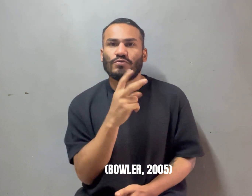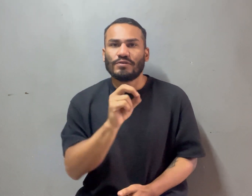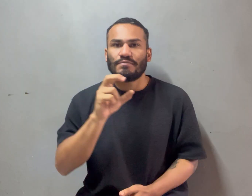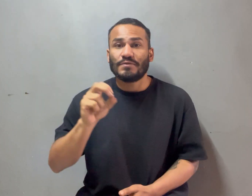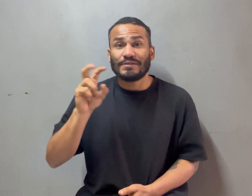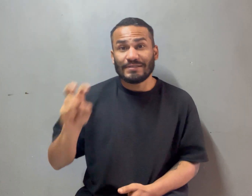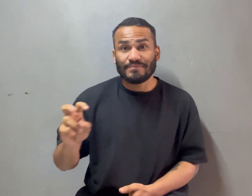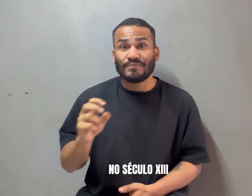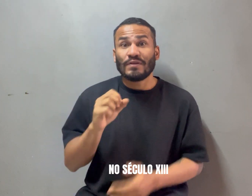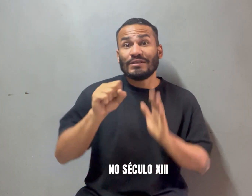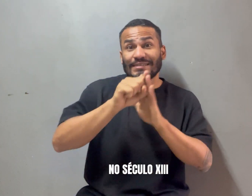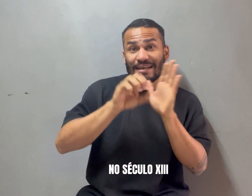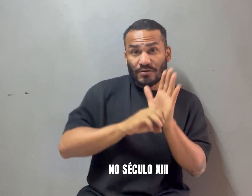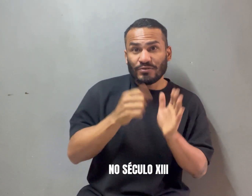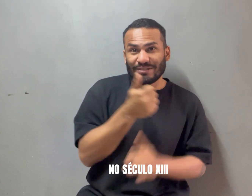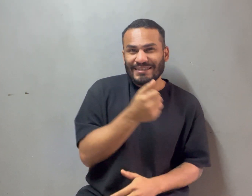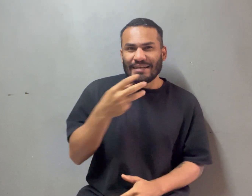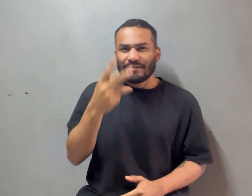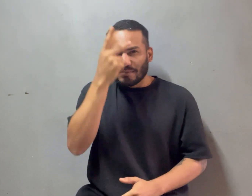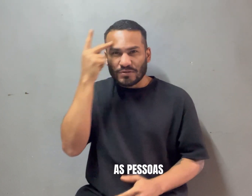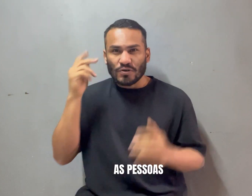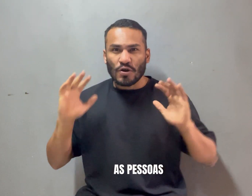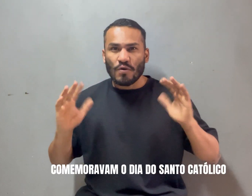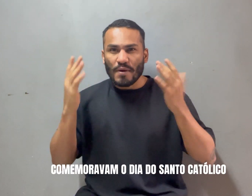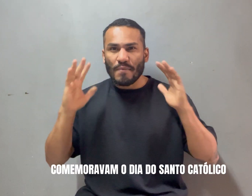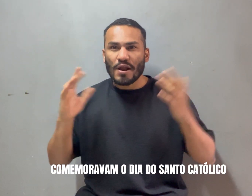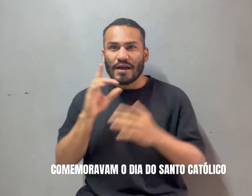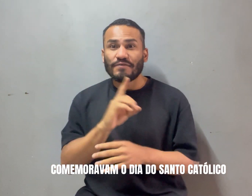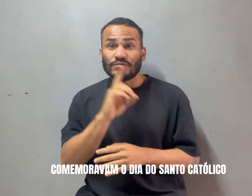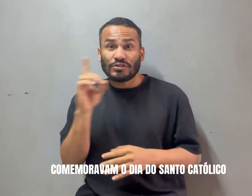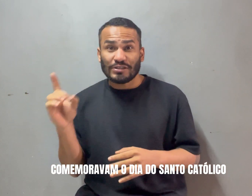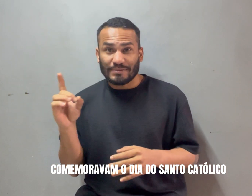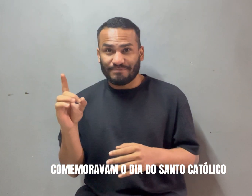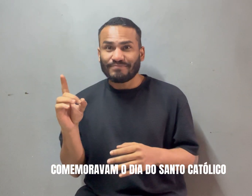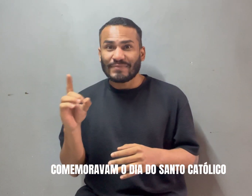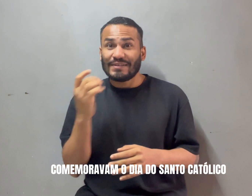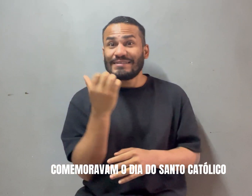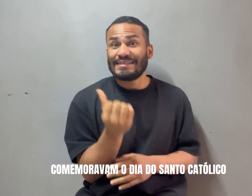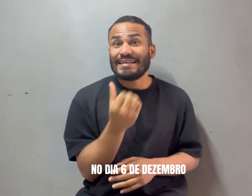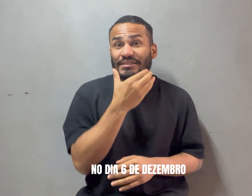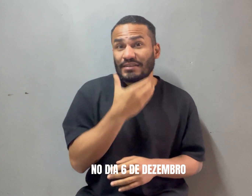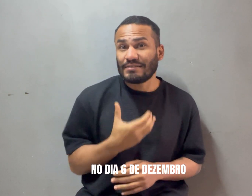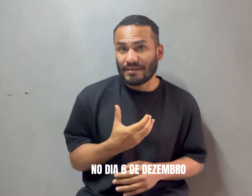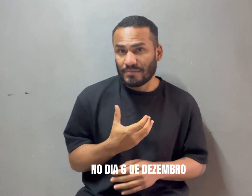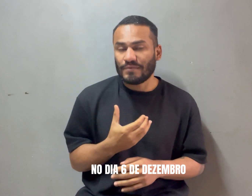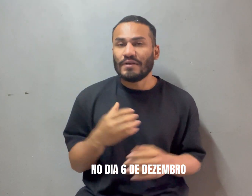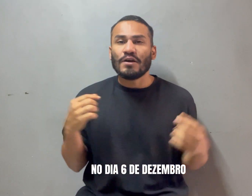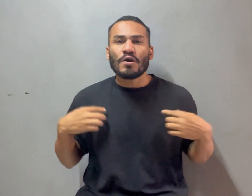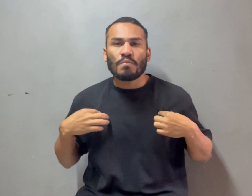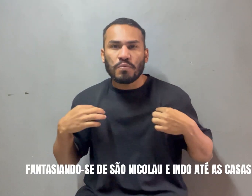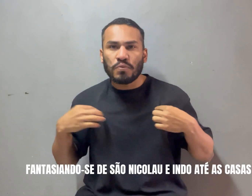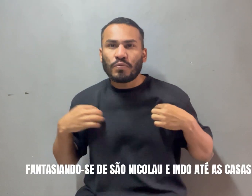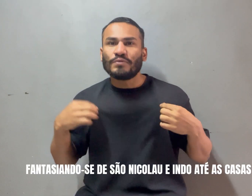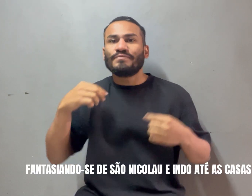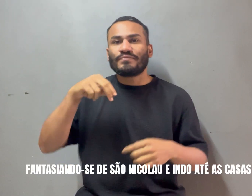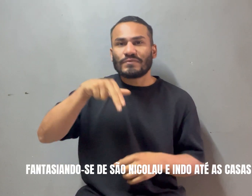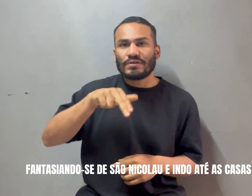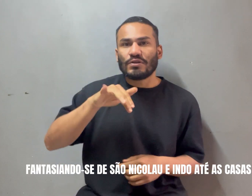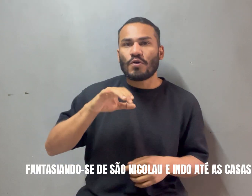2005. No século XIII, as pessoas comemoravam o Dia do Santo Católico no dia 6 de dezembro, fantasiando-se de São